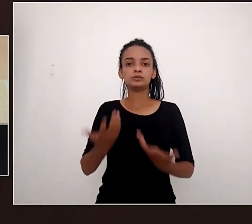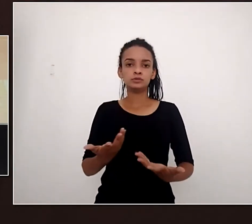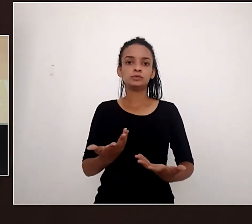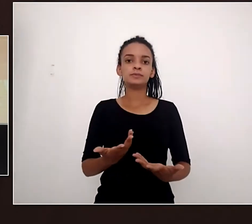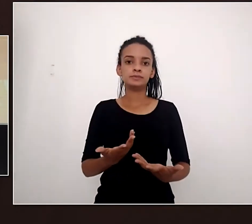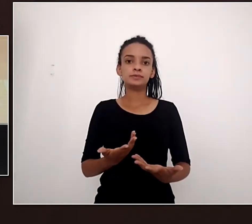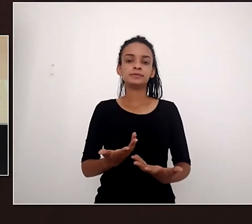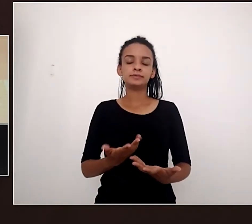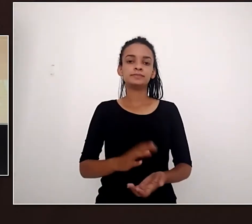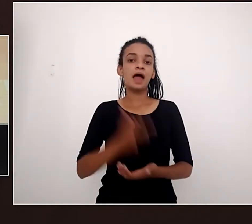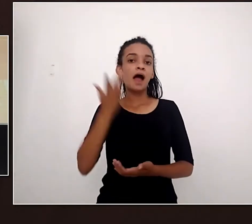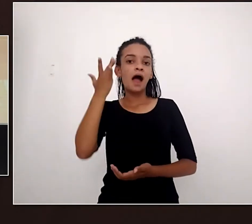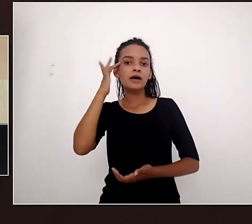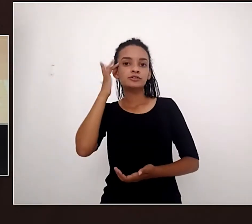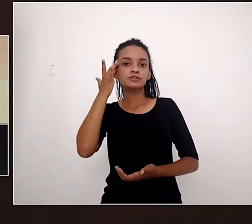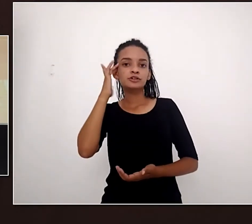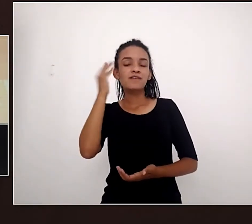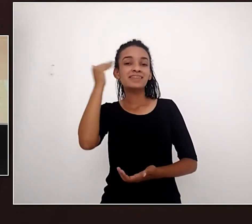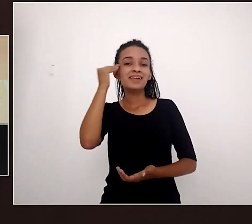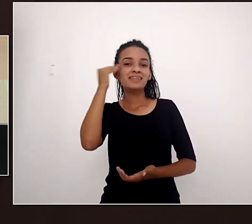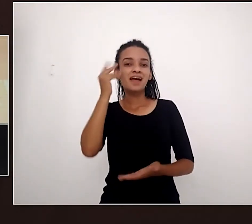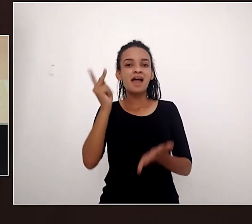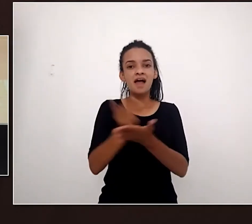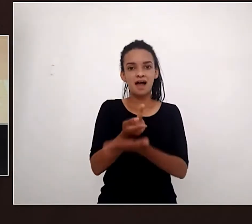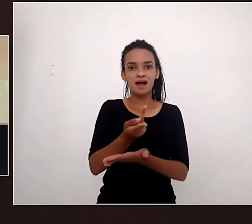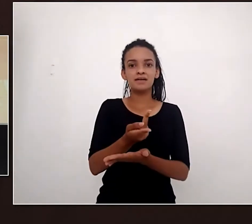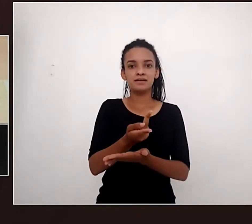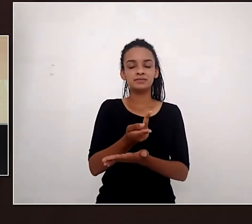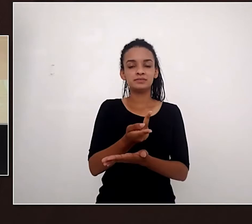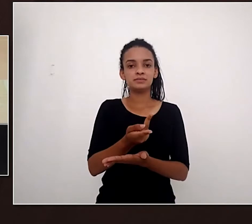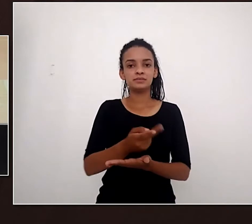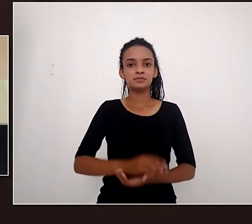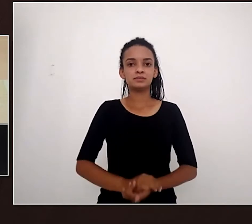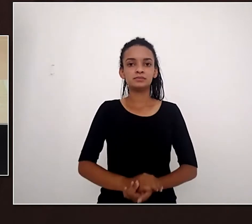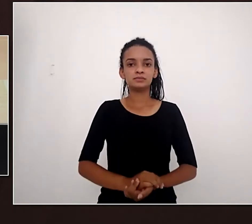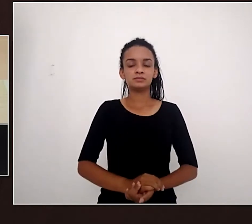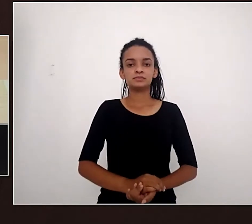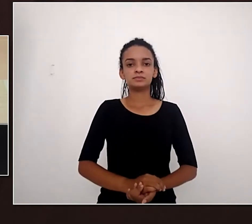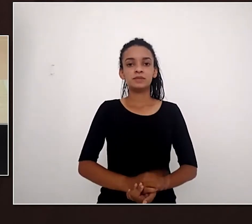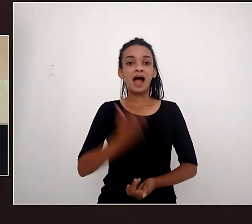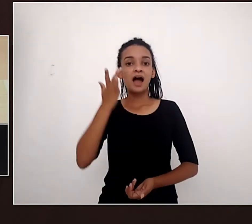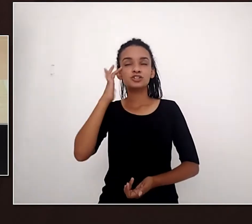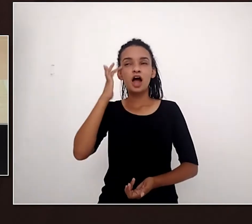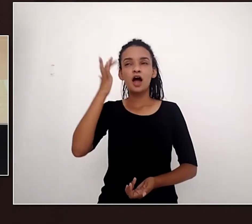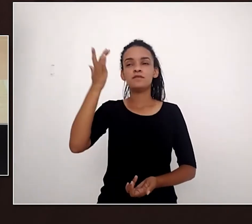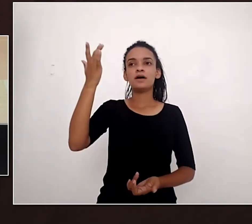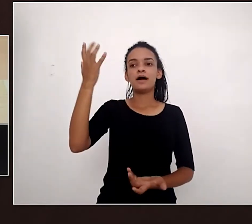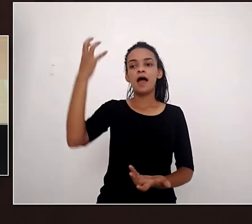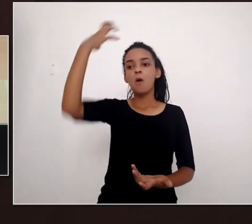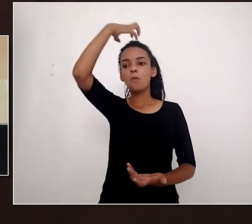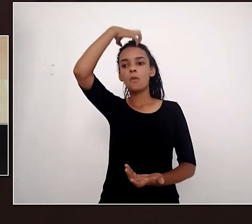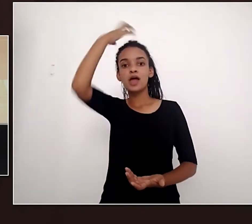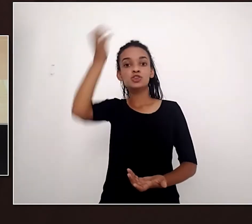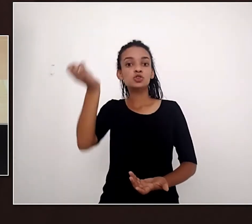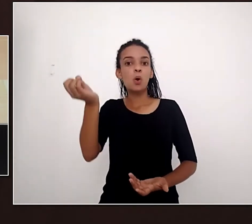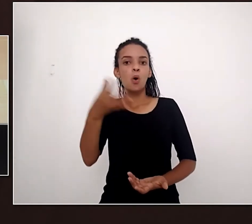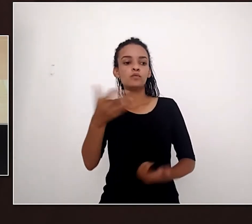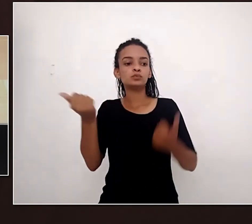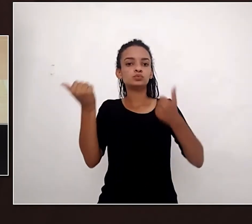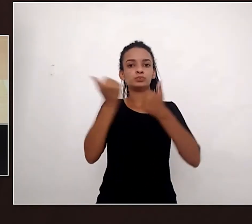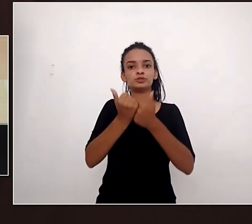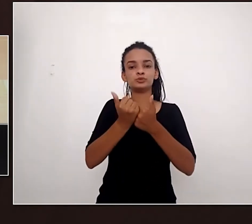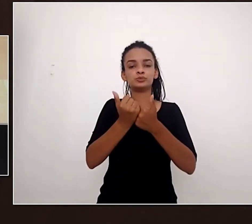dessa possibilidade de que nascesse de novo alguém para reinar e conquistar toda a terra. Então ele tinha